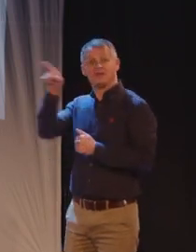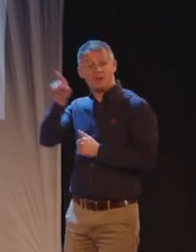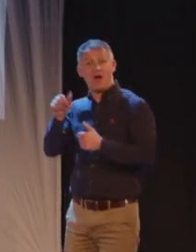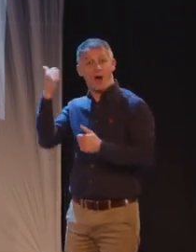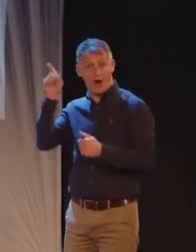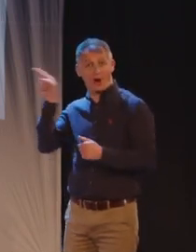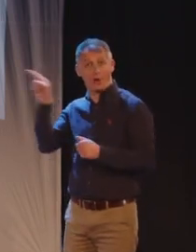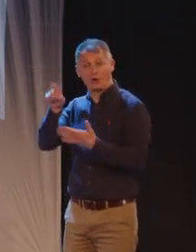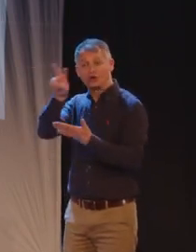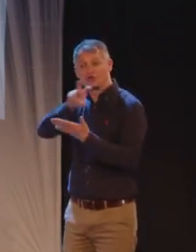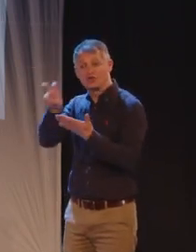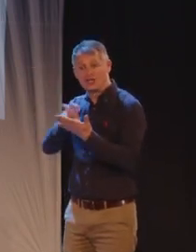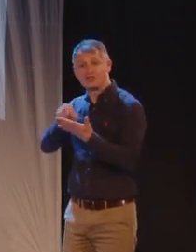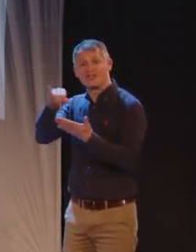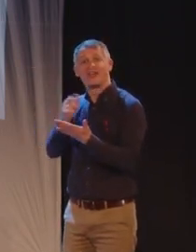citește, ne interpretează,